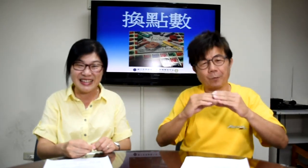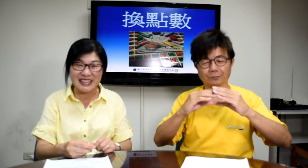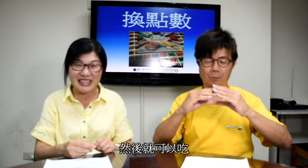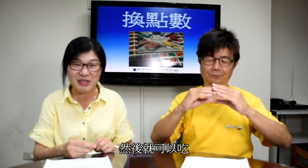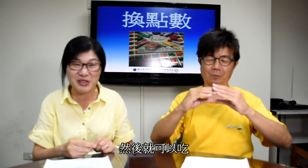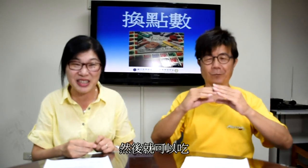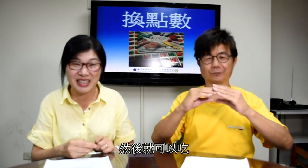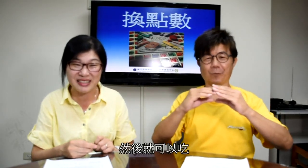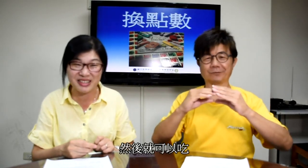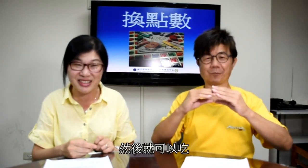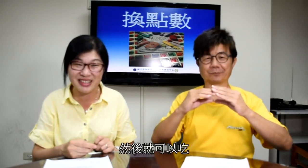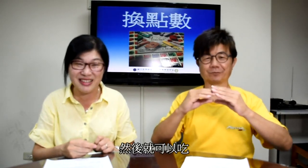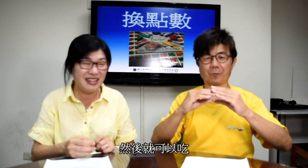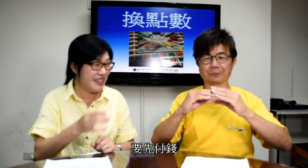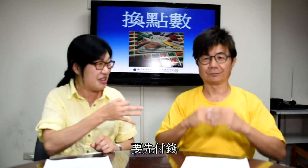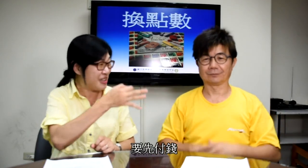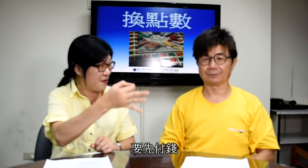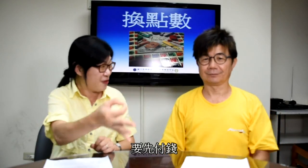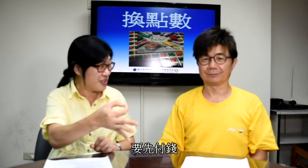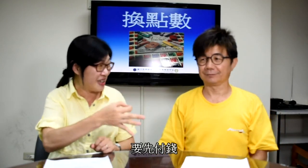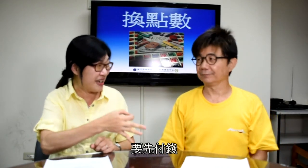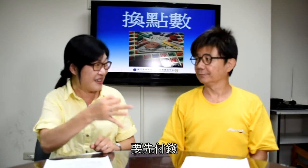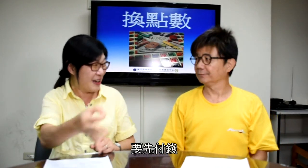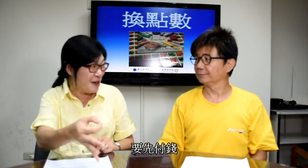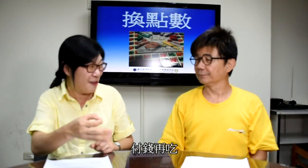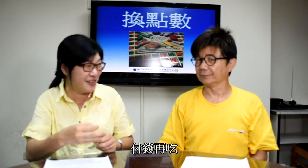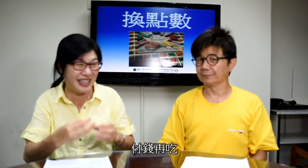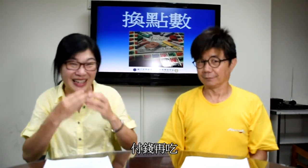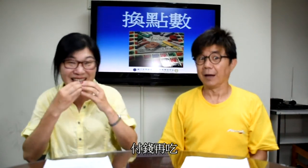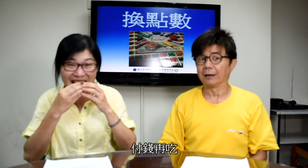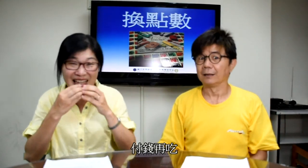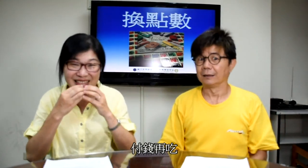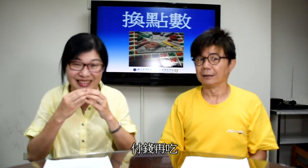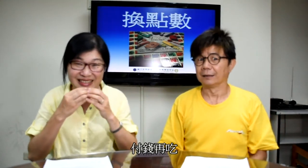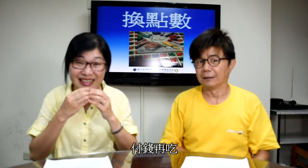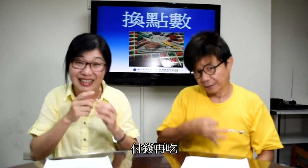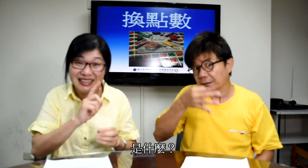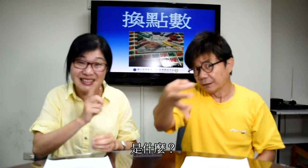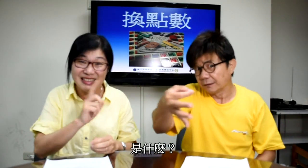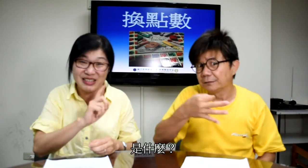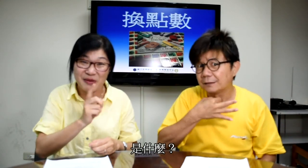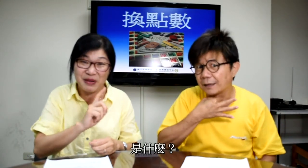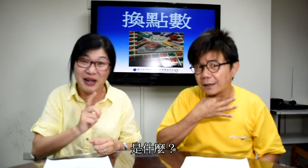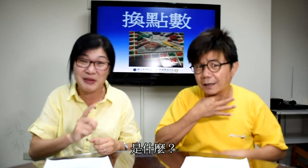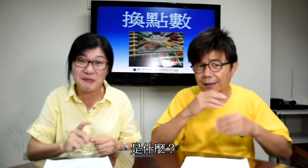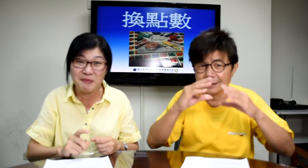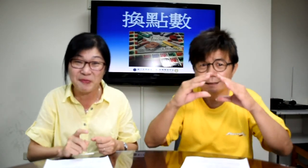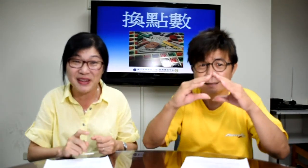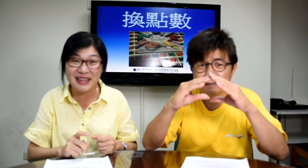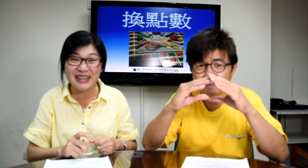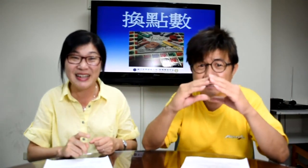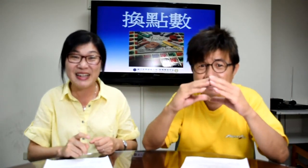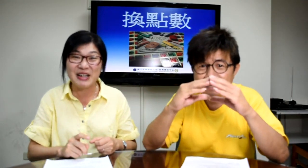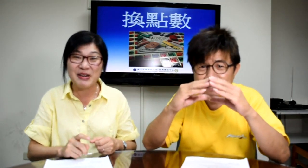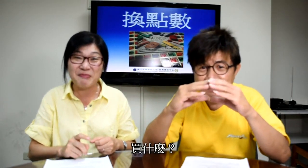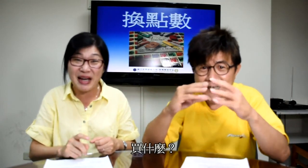然后就可以吃，要先付钱，付钱再吃，是什么？买什